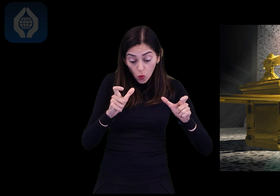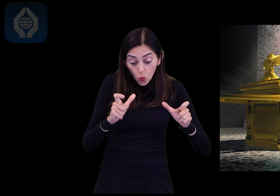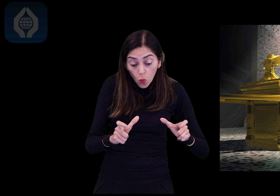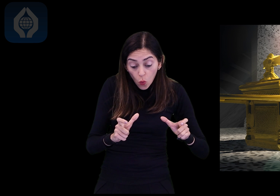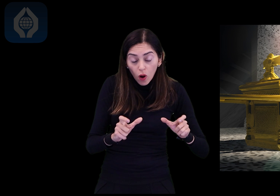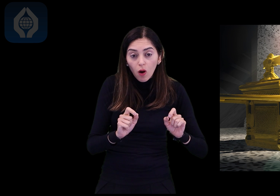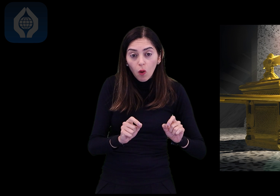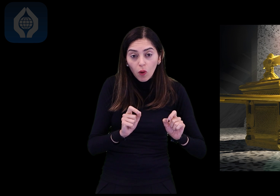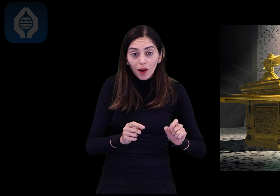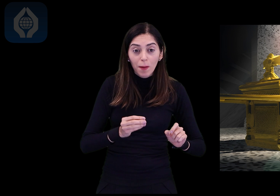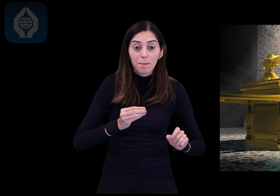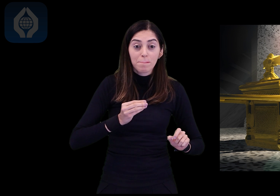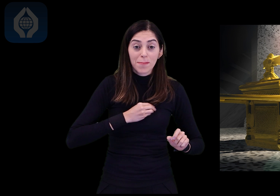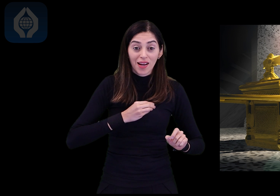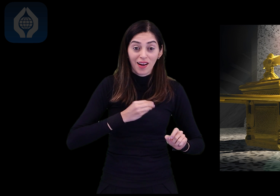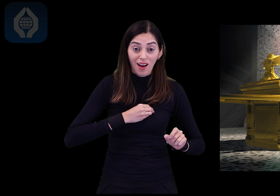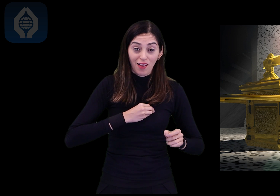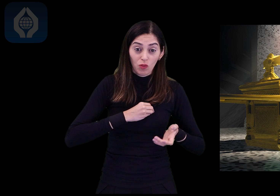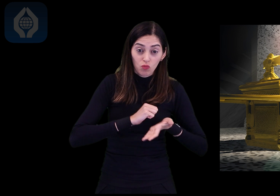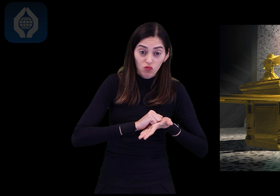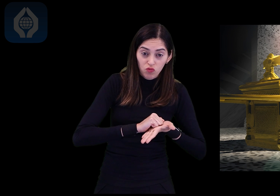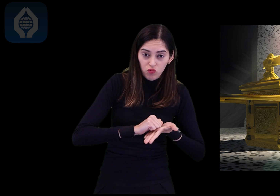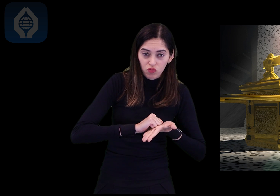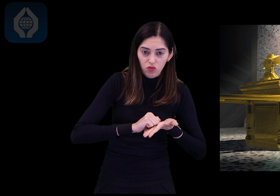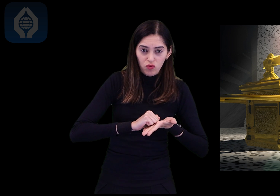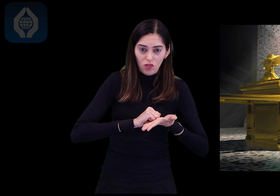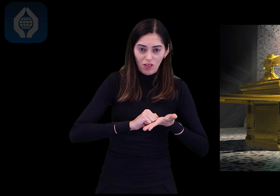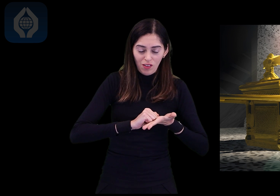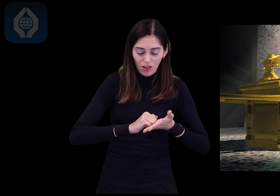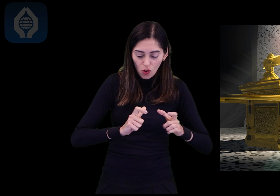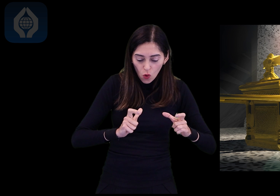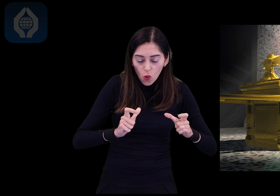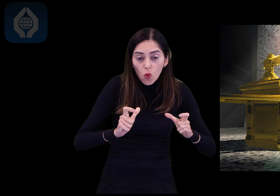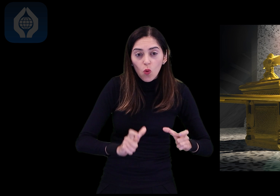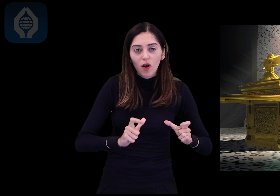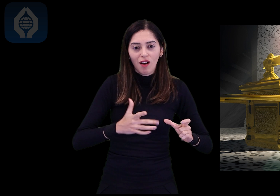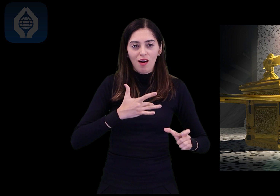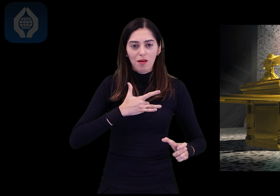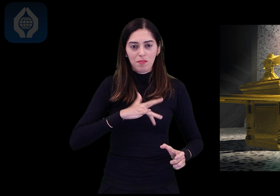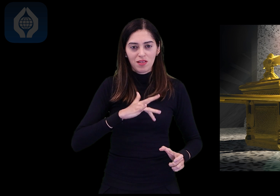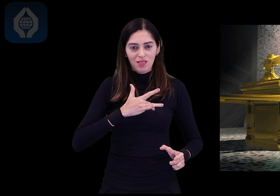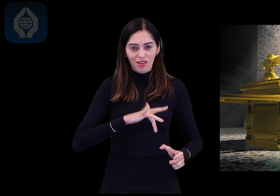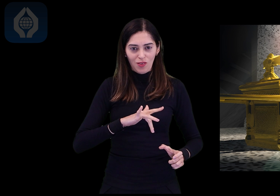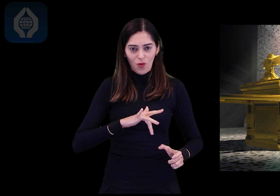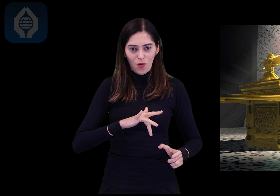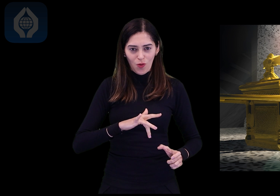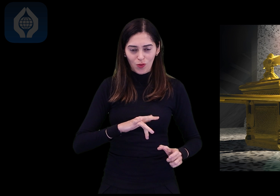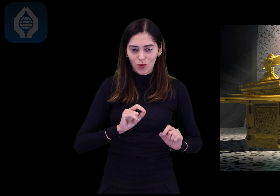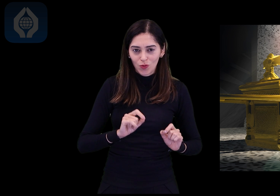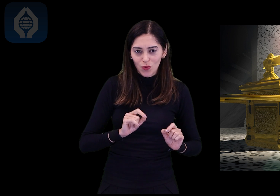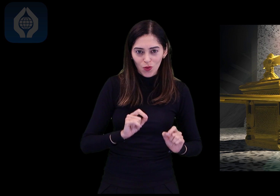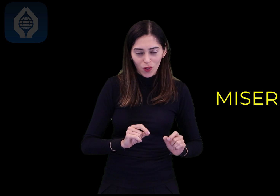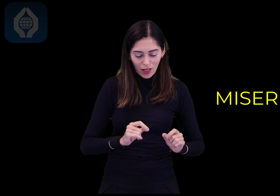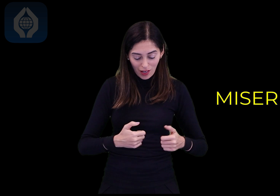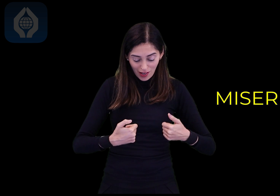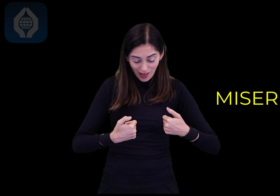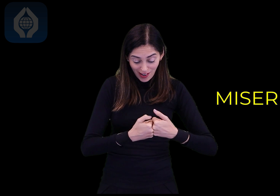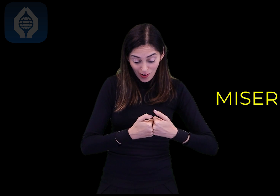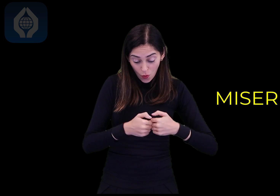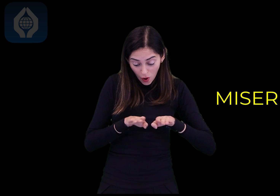misericórdia. O propiciatório era a peça mais importante de todo o tabernáculo. Era o lugar onde